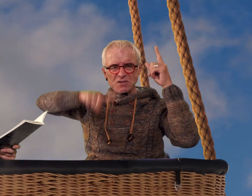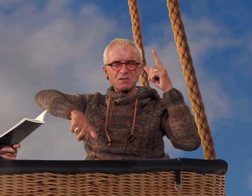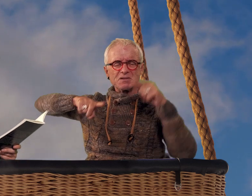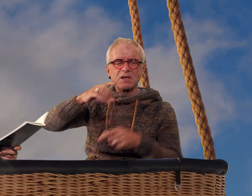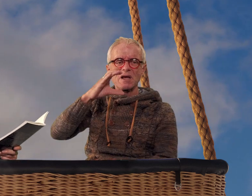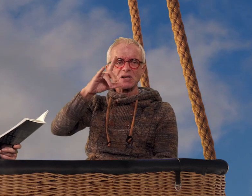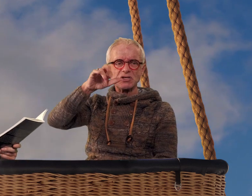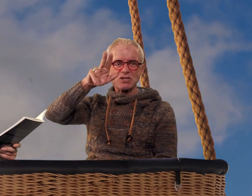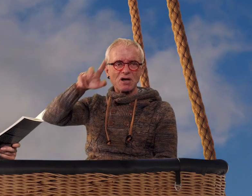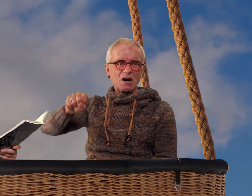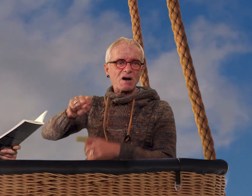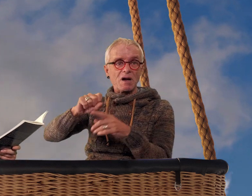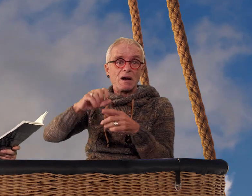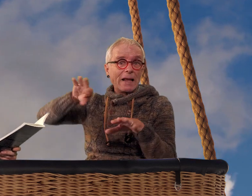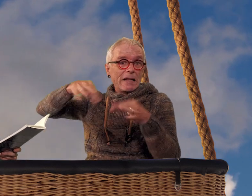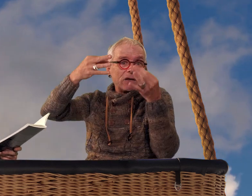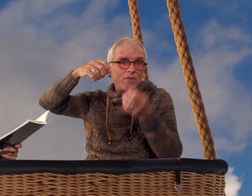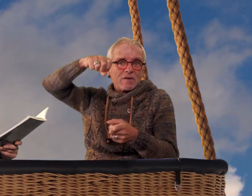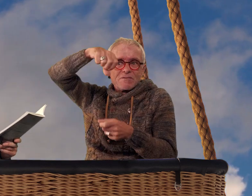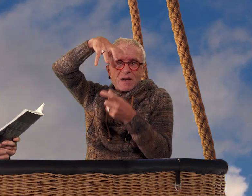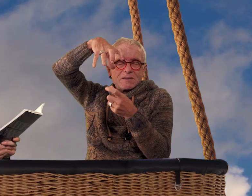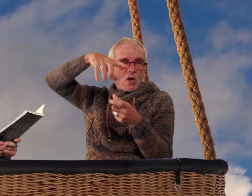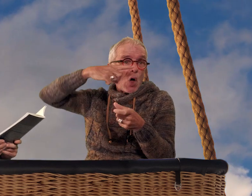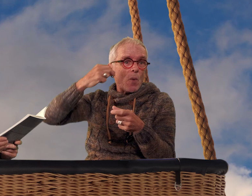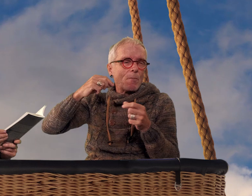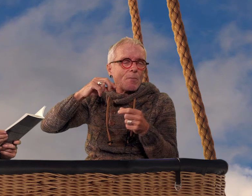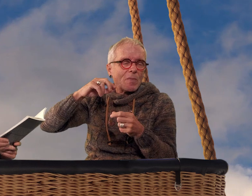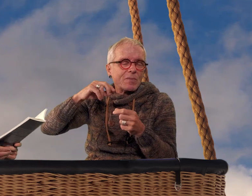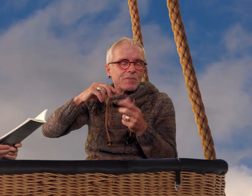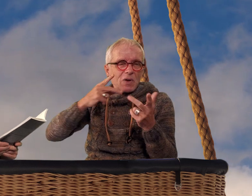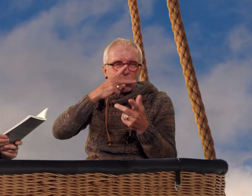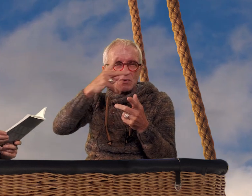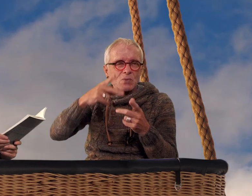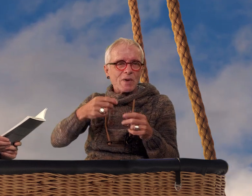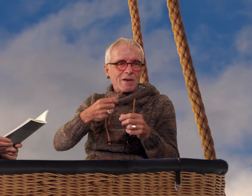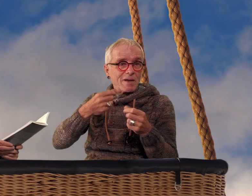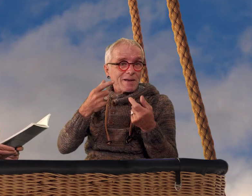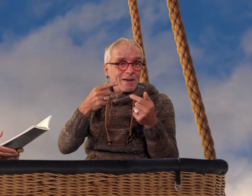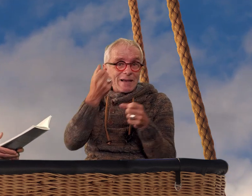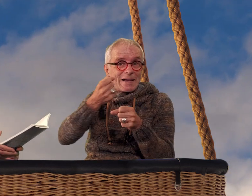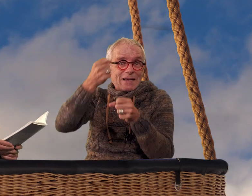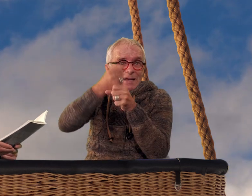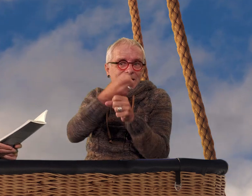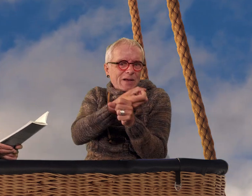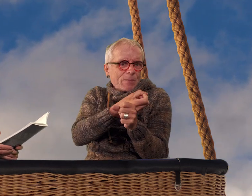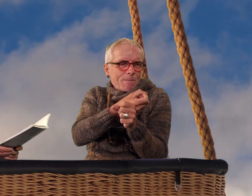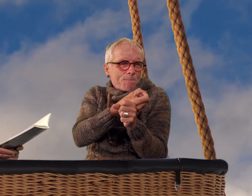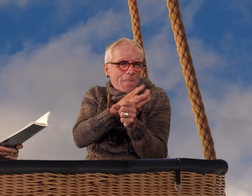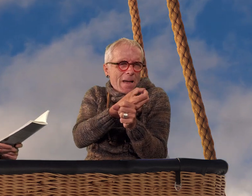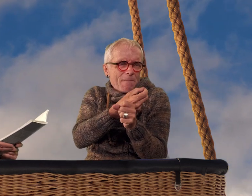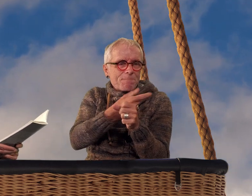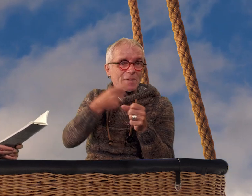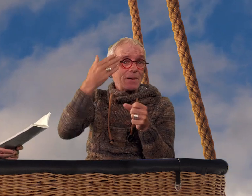Quatre mois après la découverte des aérostats, cet habile homme avait inventé la soupape qui laisse échapper le gaz quand le ballon est trop plein